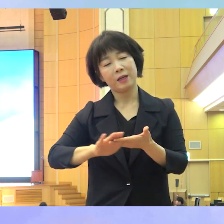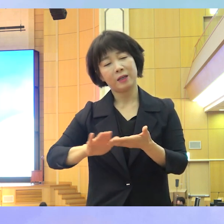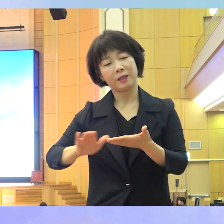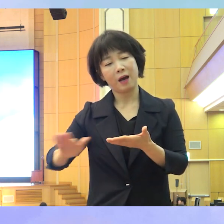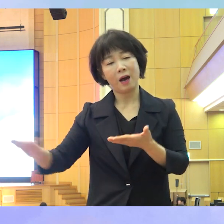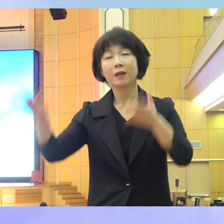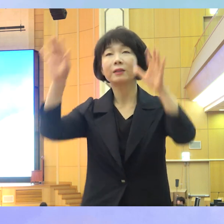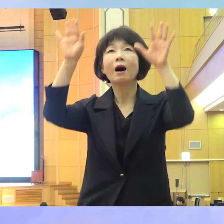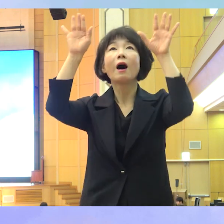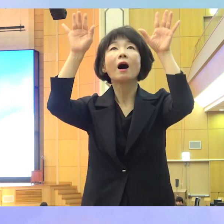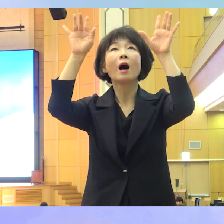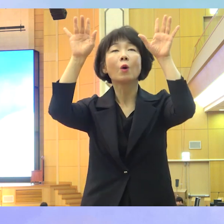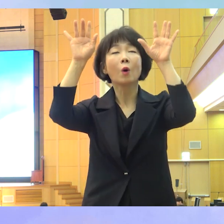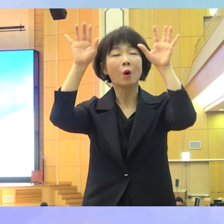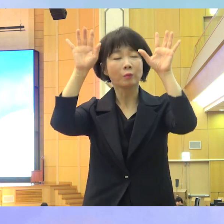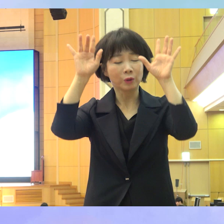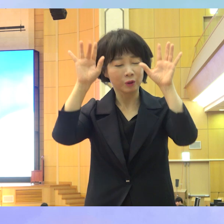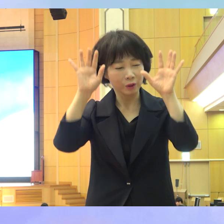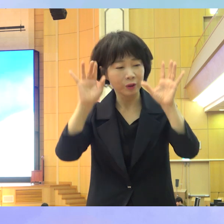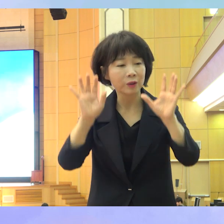평강이